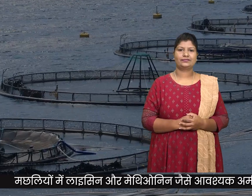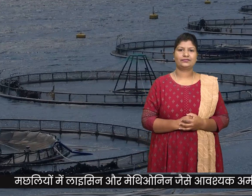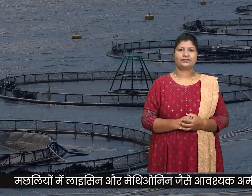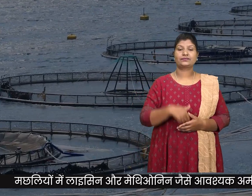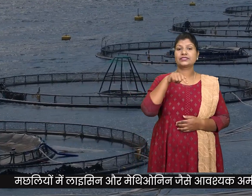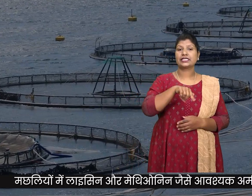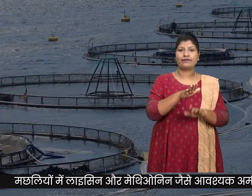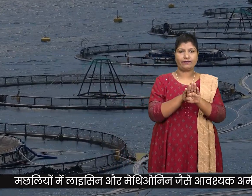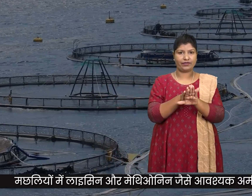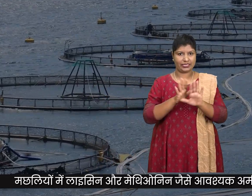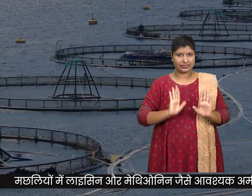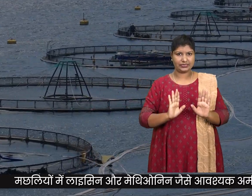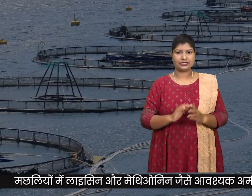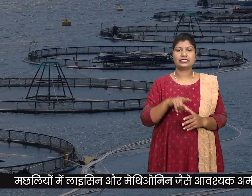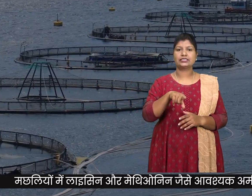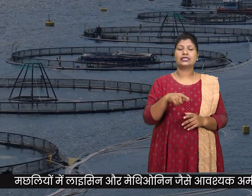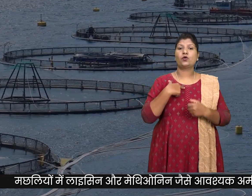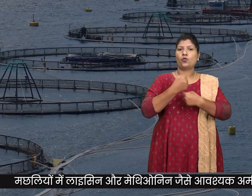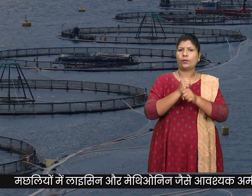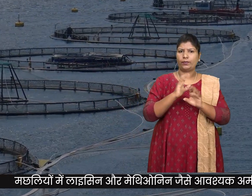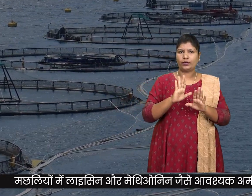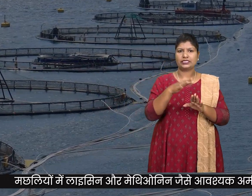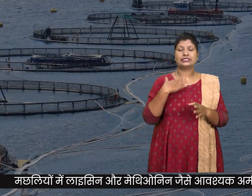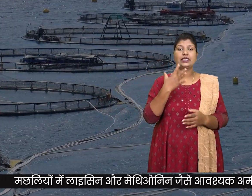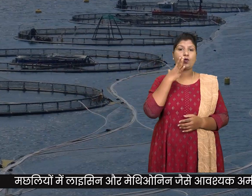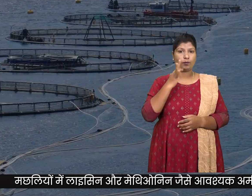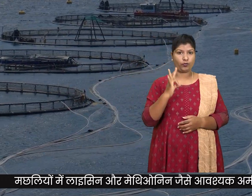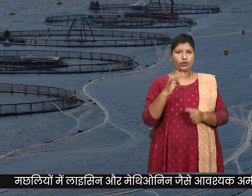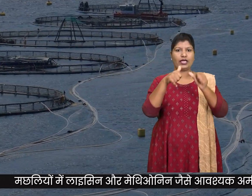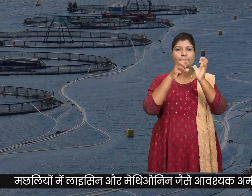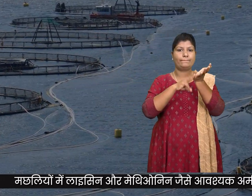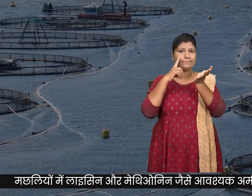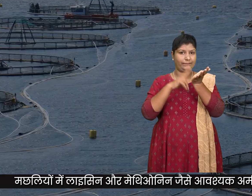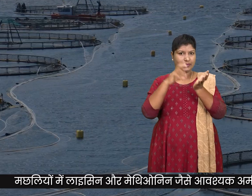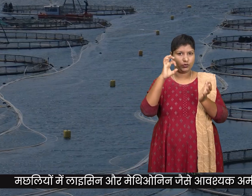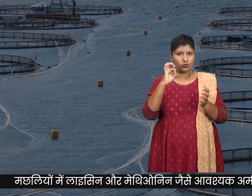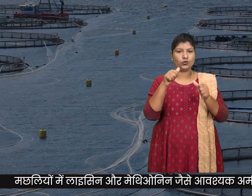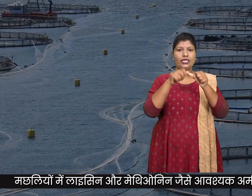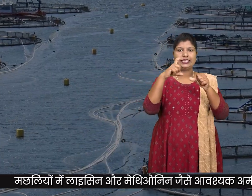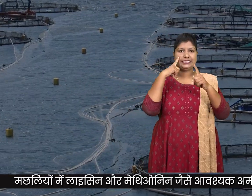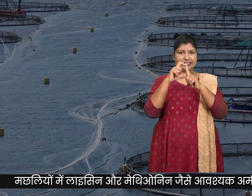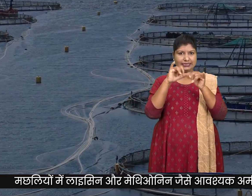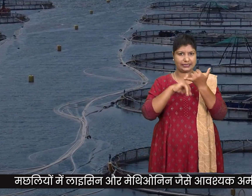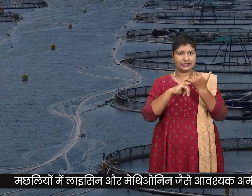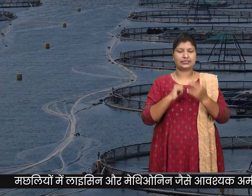मछलियों में लाइसिन और मिथियोनिन जैसे आवश्यक अमीनो अम्ल हैं